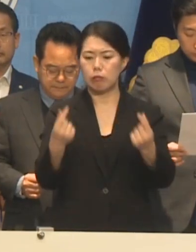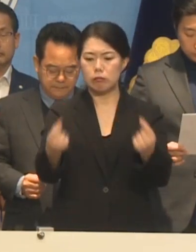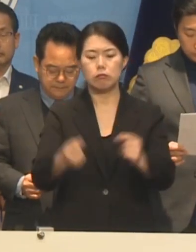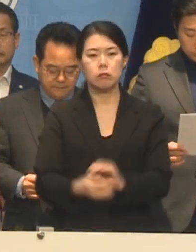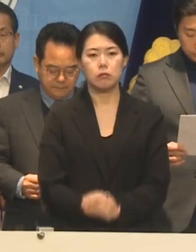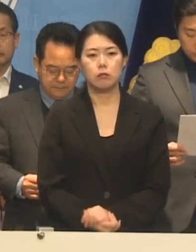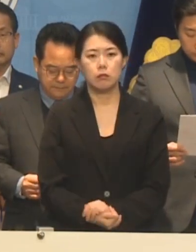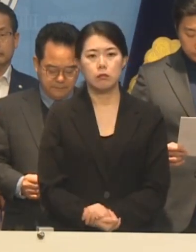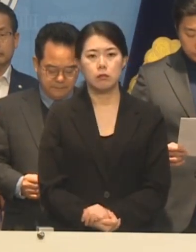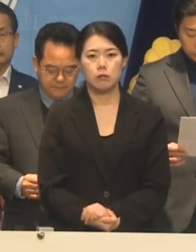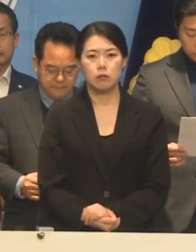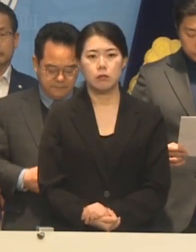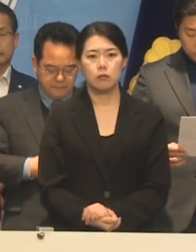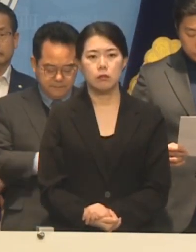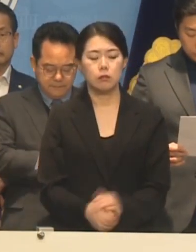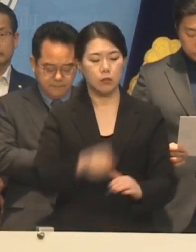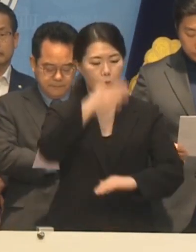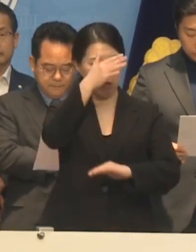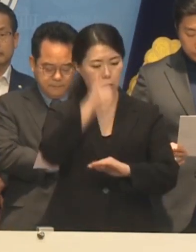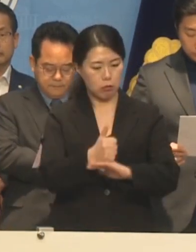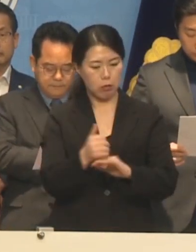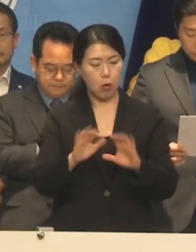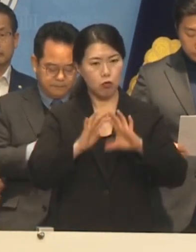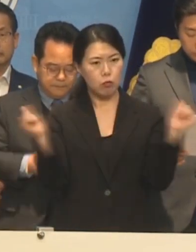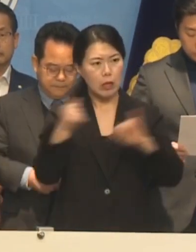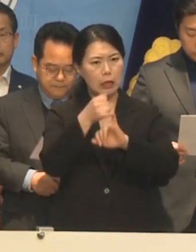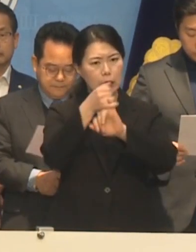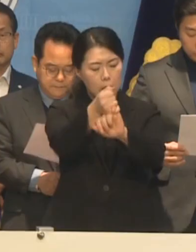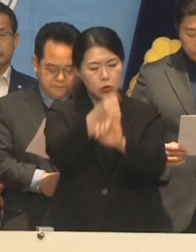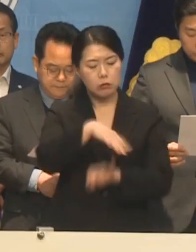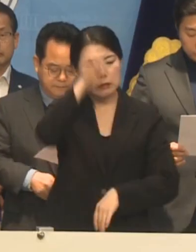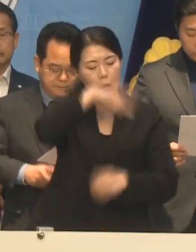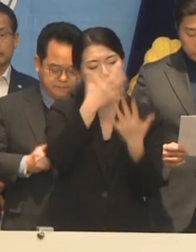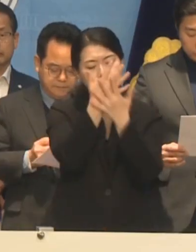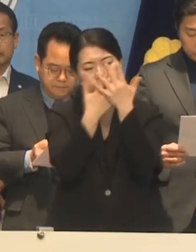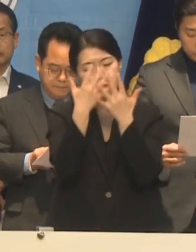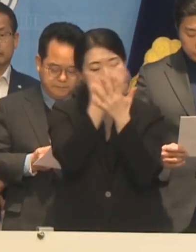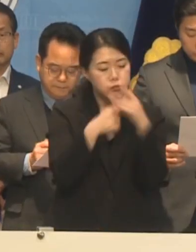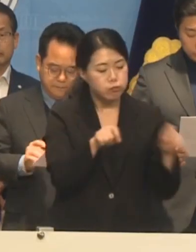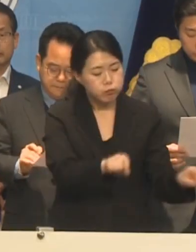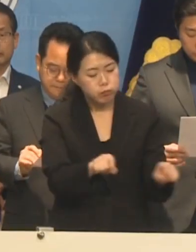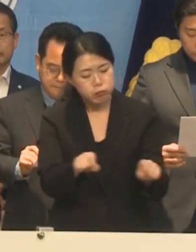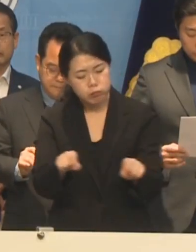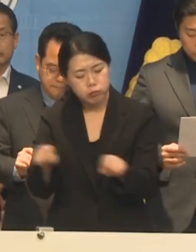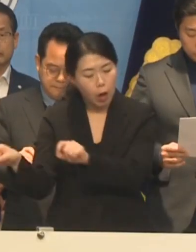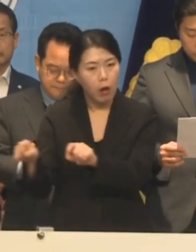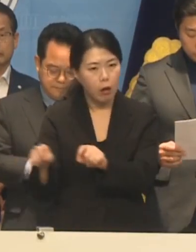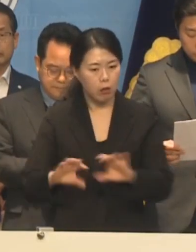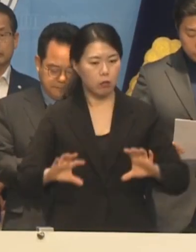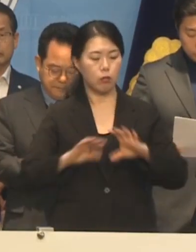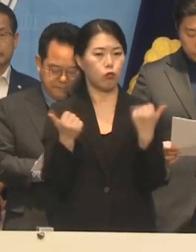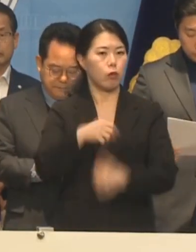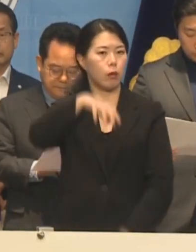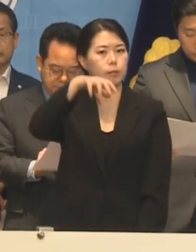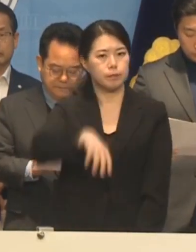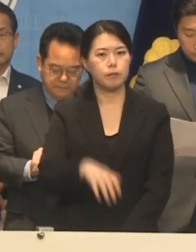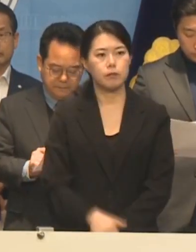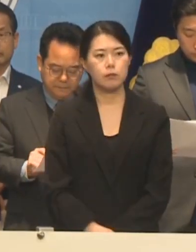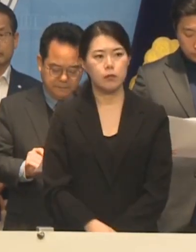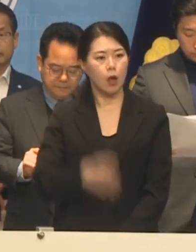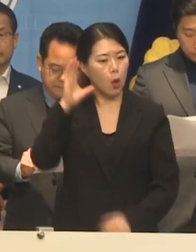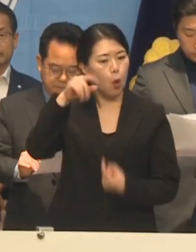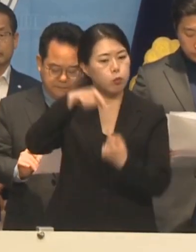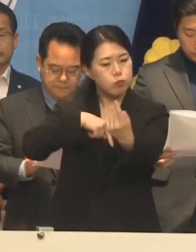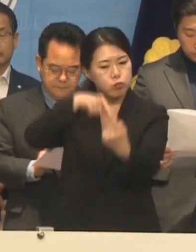없다. 결국 대국민 약속을 이렇게 모호하게 미룬 채 방치하는 상황에서 국회가